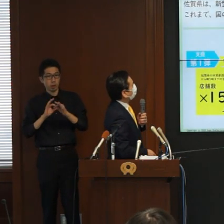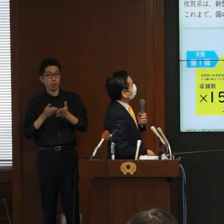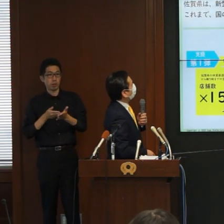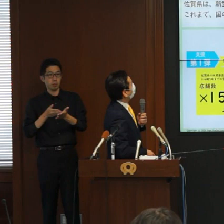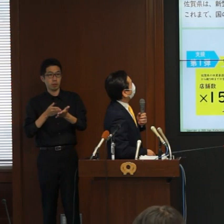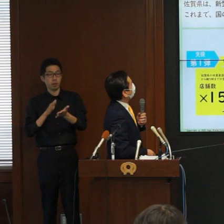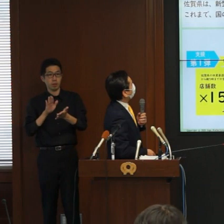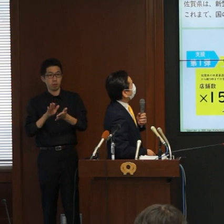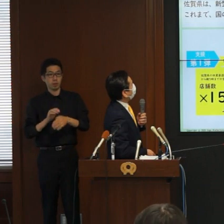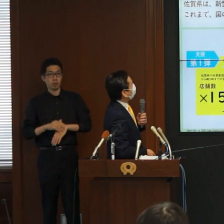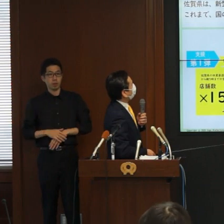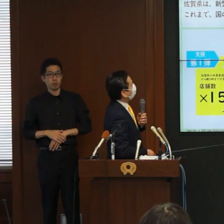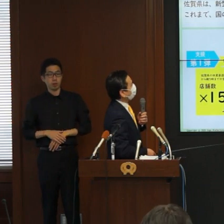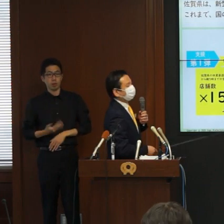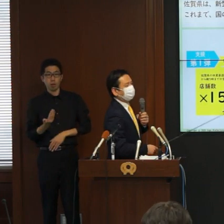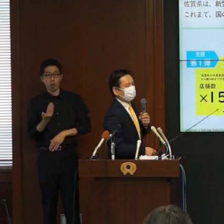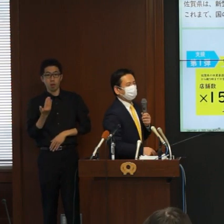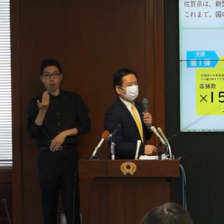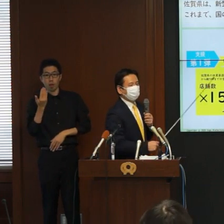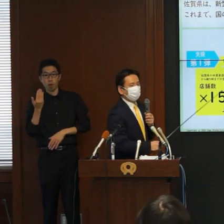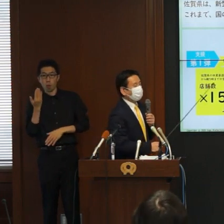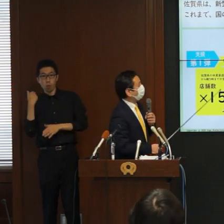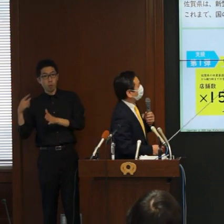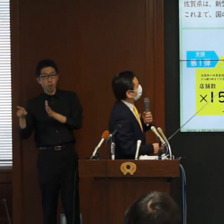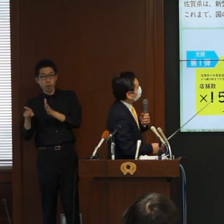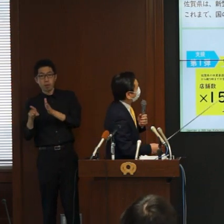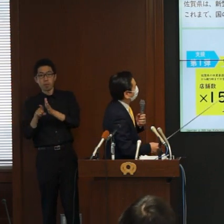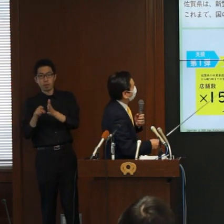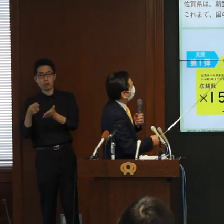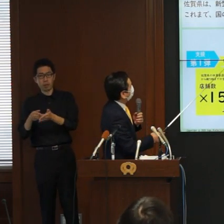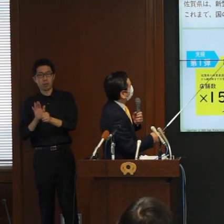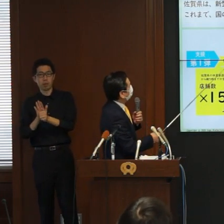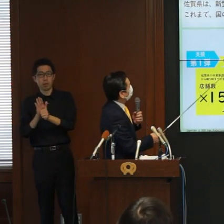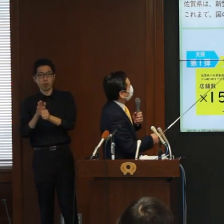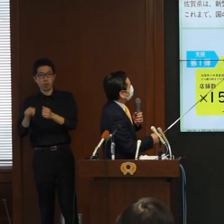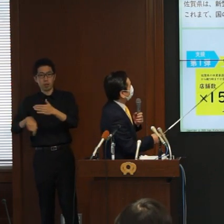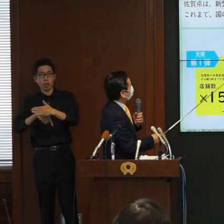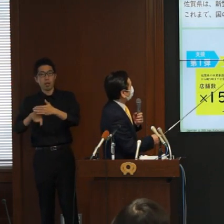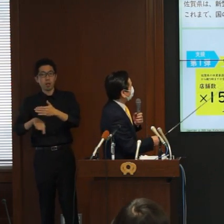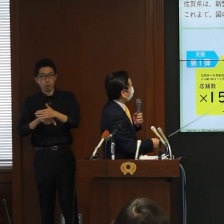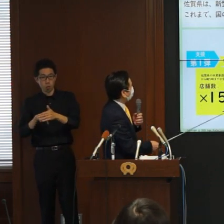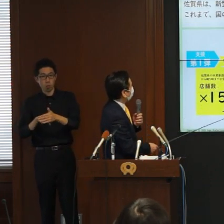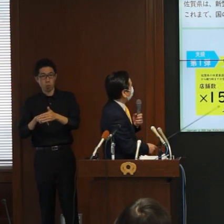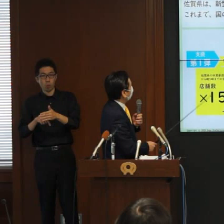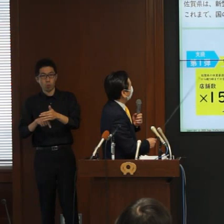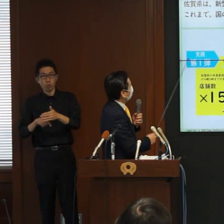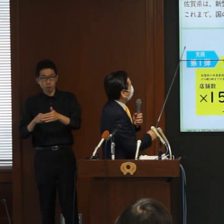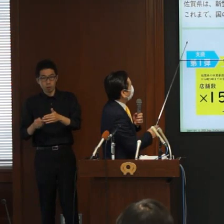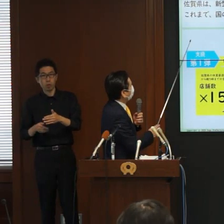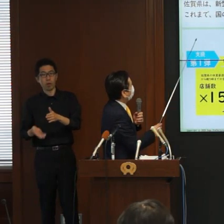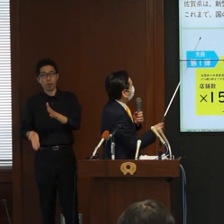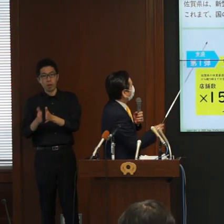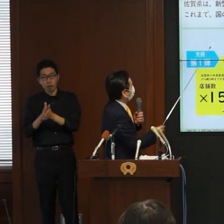はい。まあ、これまで、ちなみにこれおさらいになりますけれども、6本の支援策を打ち出してきました